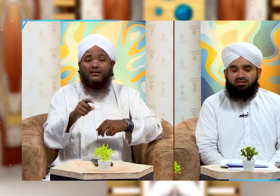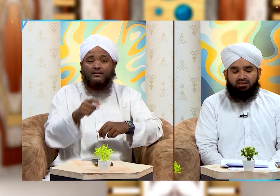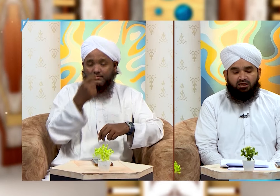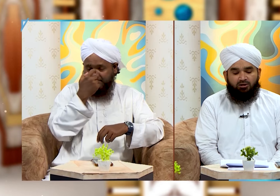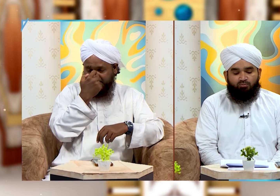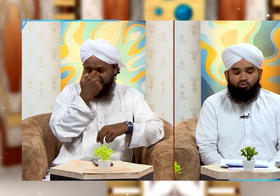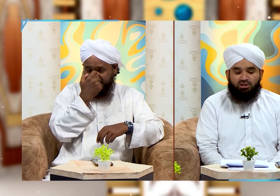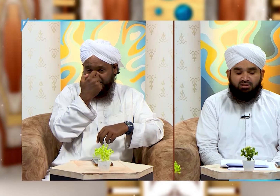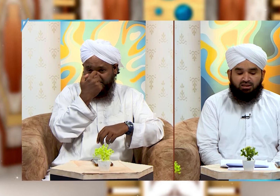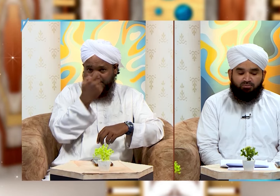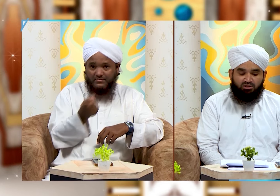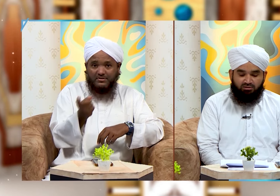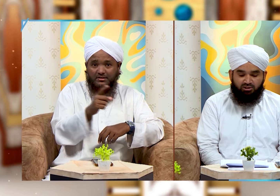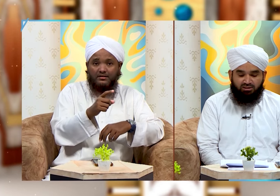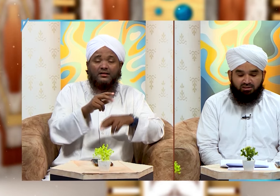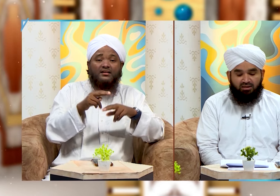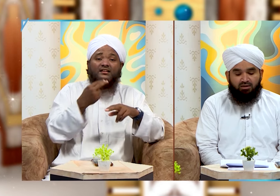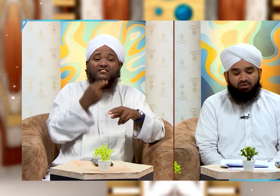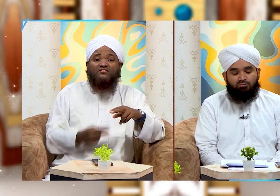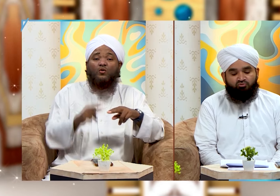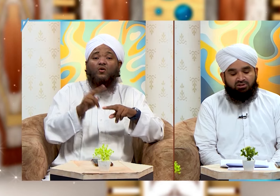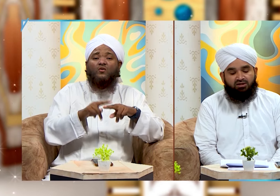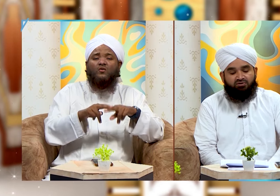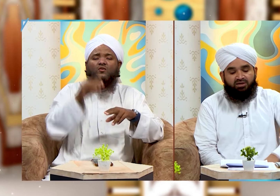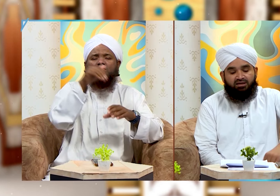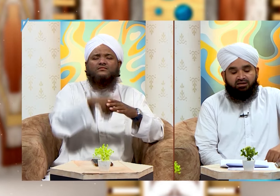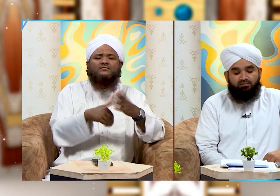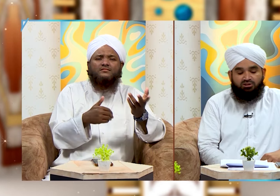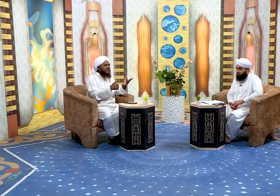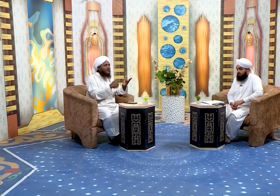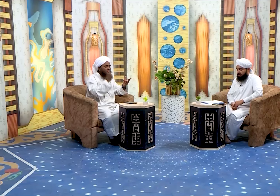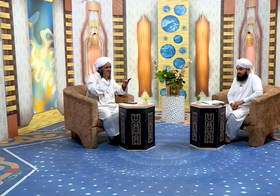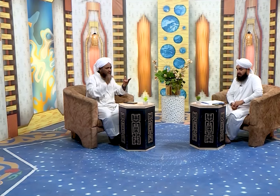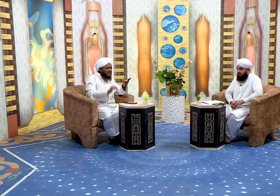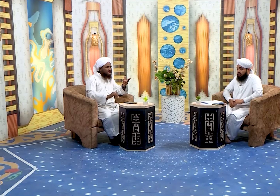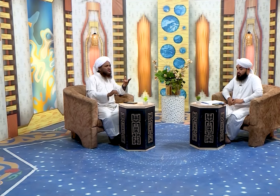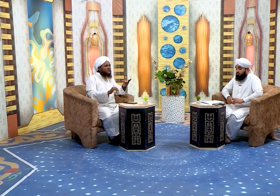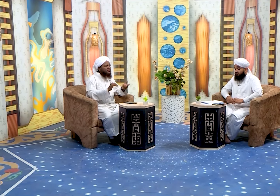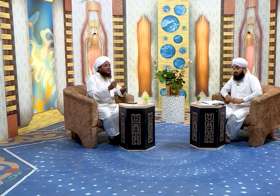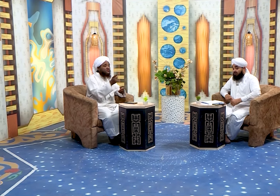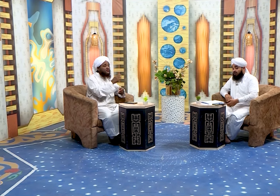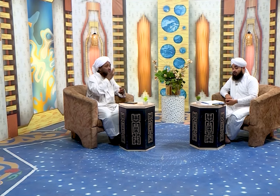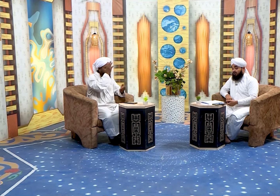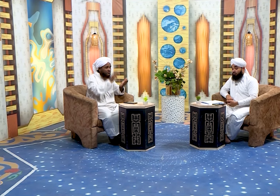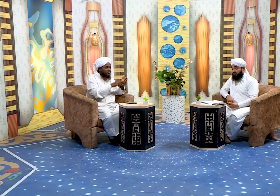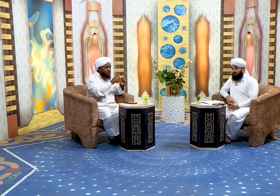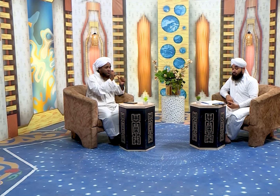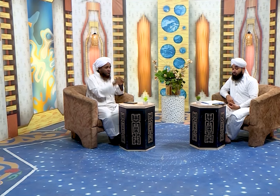حضرت موسیٰ علیہ السلام کی خدمت کی تھی بعض مفسرین نے فرمایا کہ نرمی سے مراد یہ ہے کہ آپ اس سے وعدہ کریں کہ اگر وہ ایمان قبول